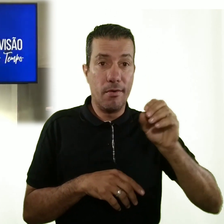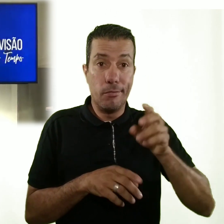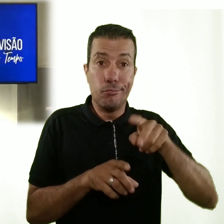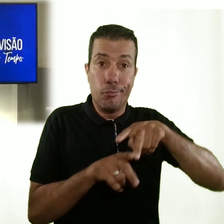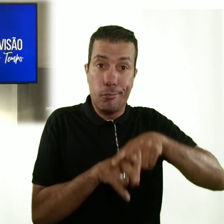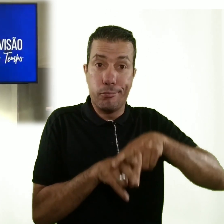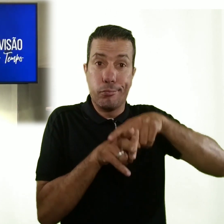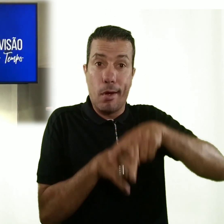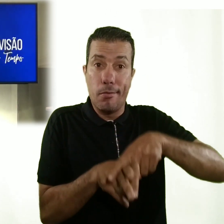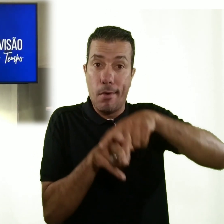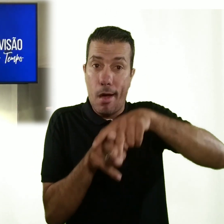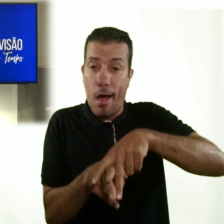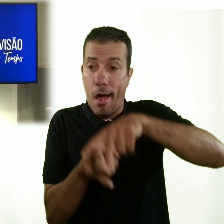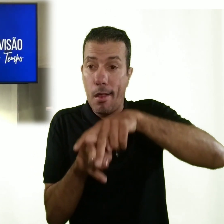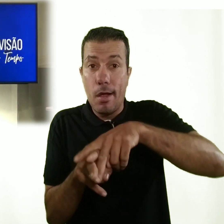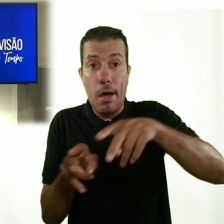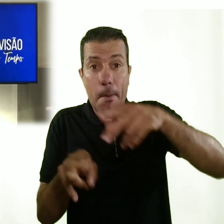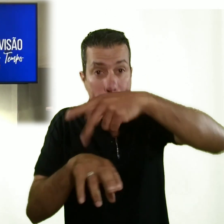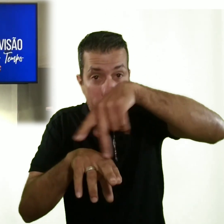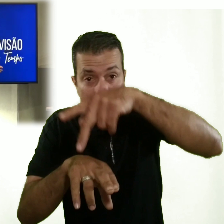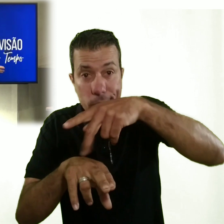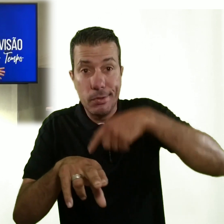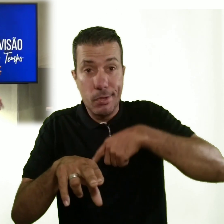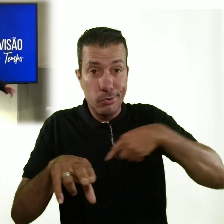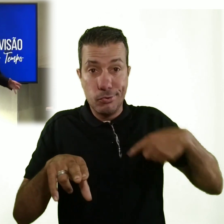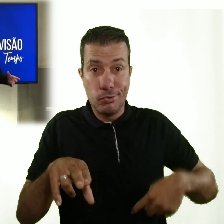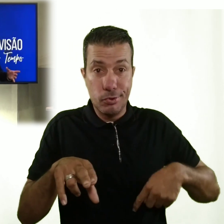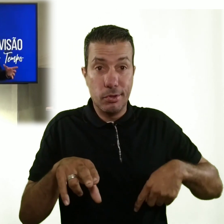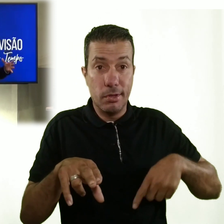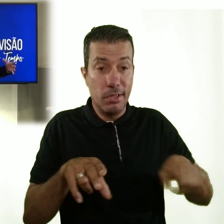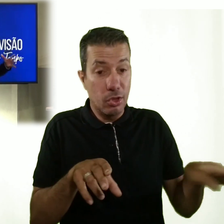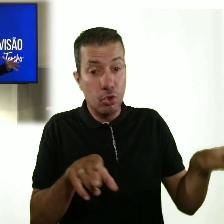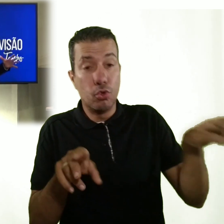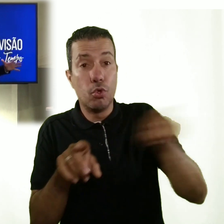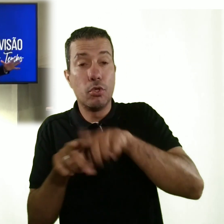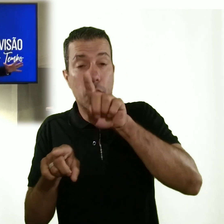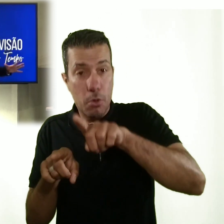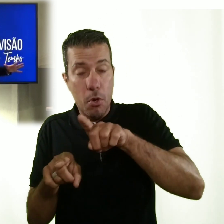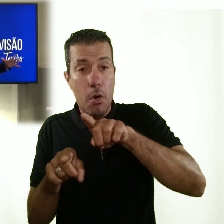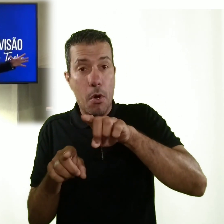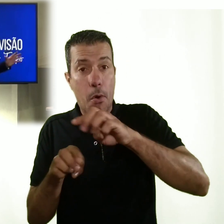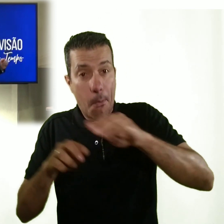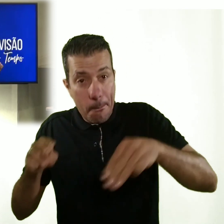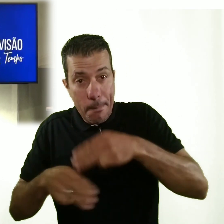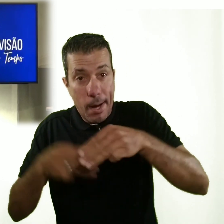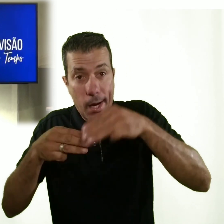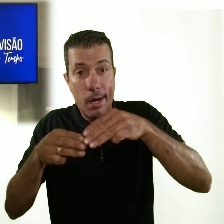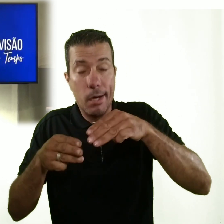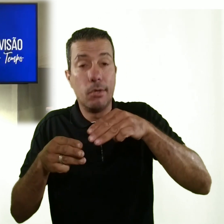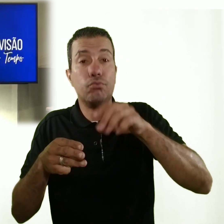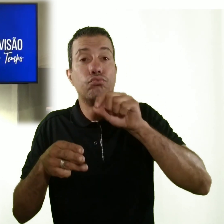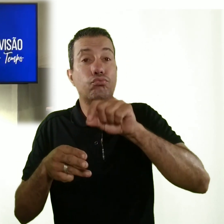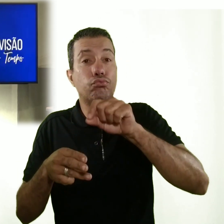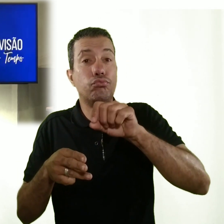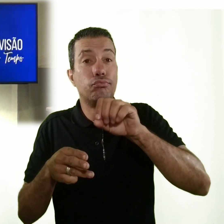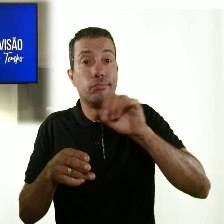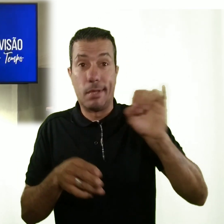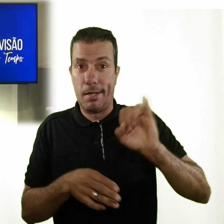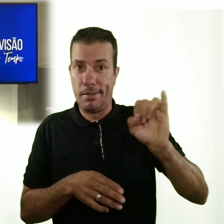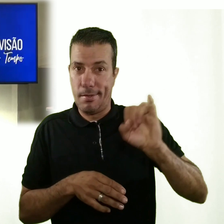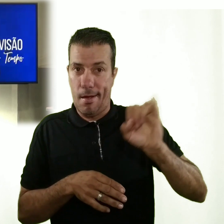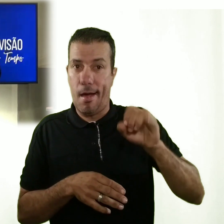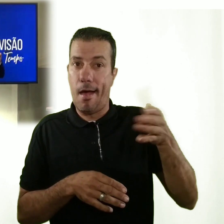terra até a China e trouxe o macarrão para a Itália, e o italiano pôs o molho de tomate no macarrão, ficou muito melhor. Tá